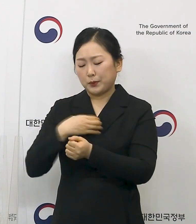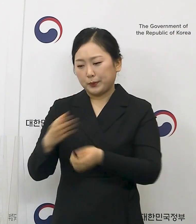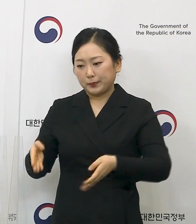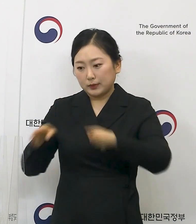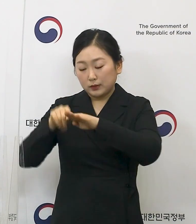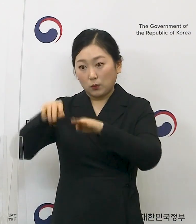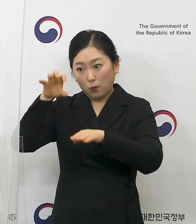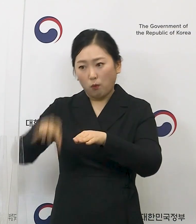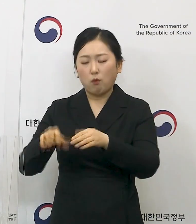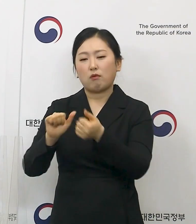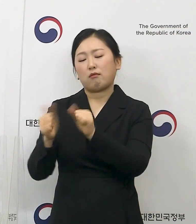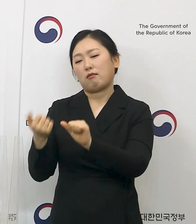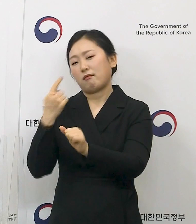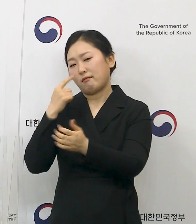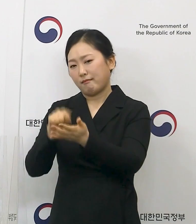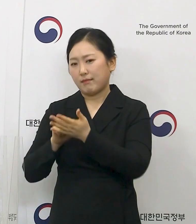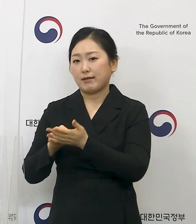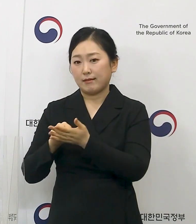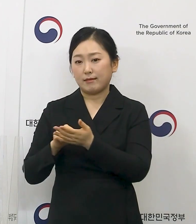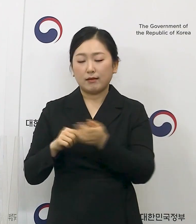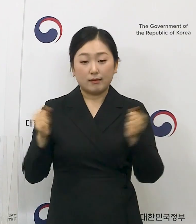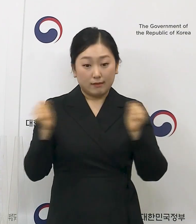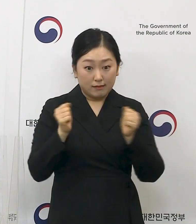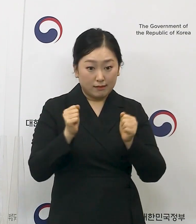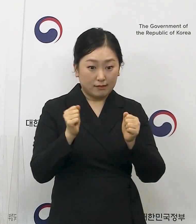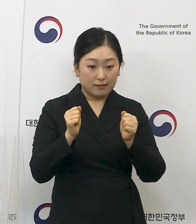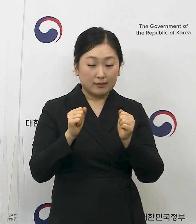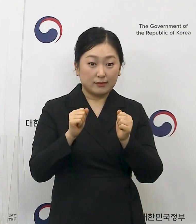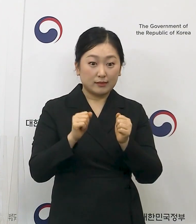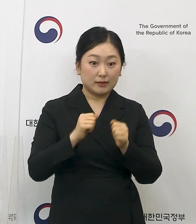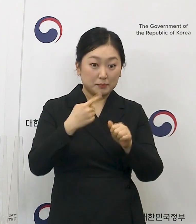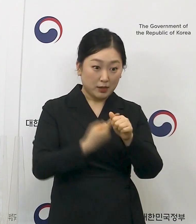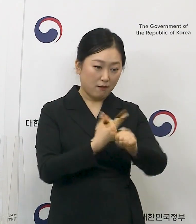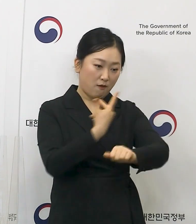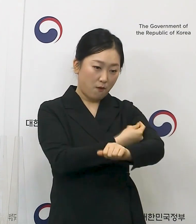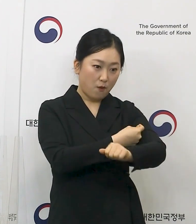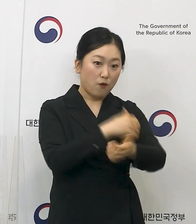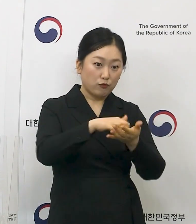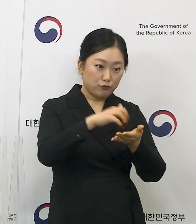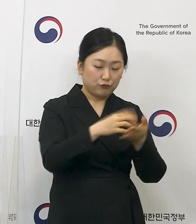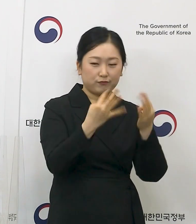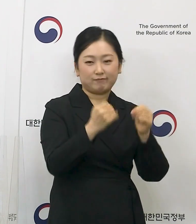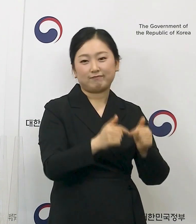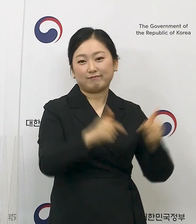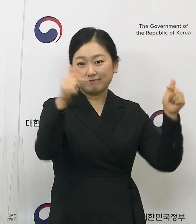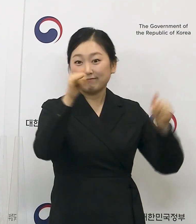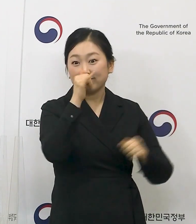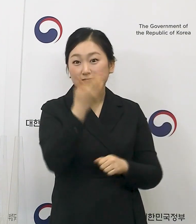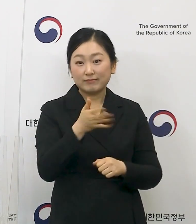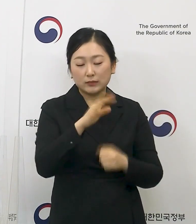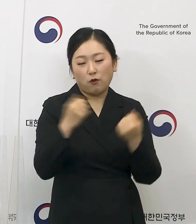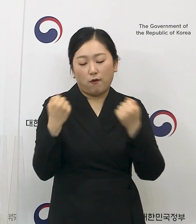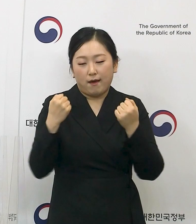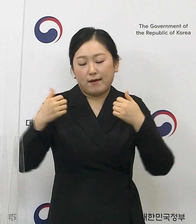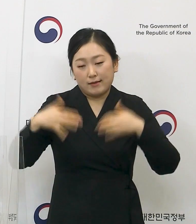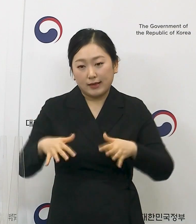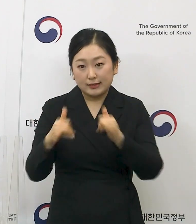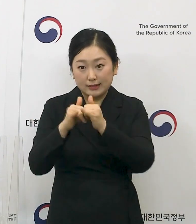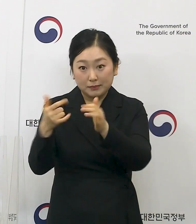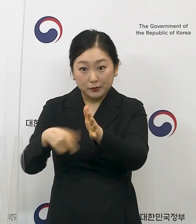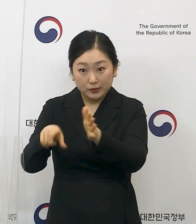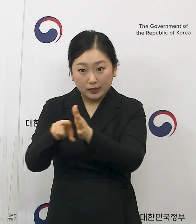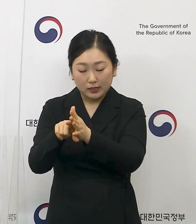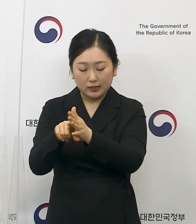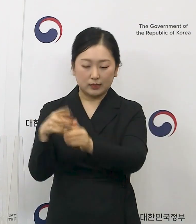다행히 동절기 접종률이 상승하고 있지만 아직도 건강 취약계층을 보호하기 위한 충분한